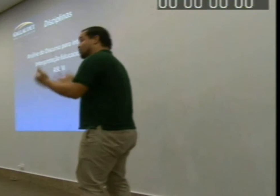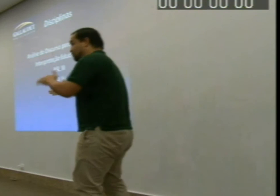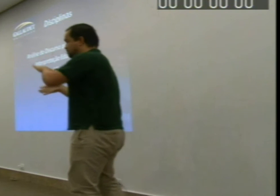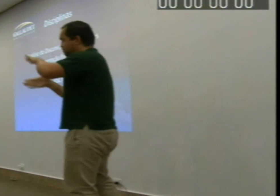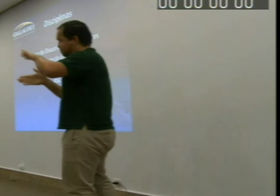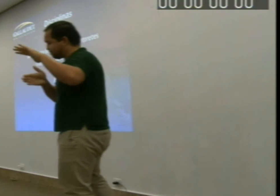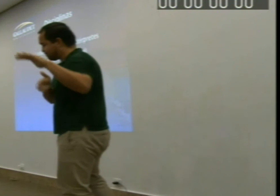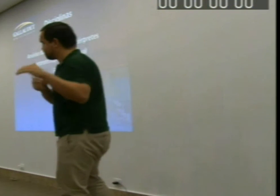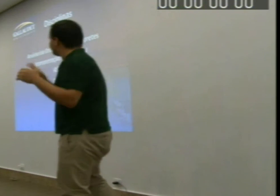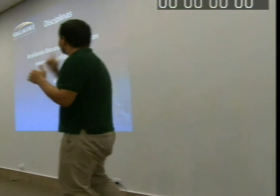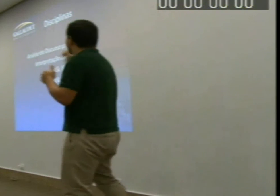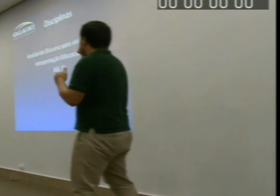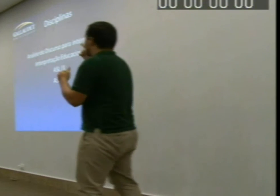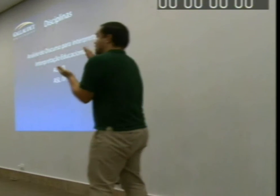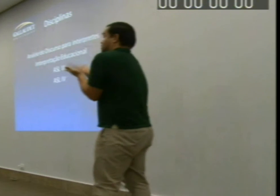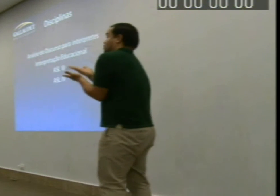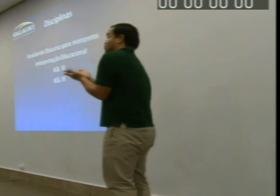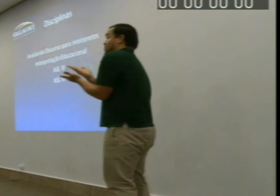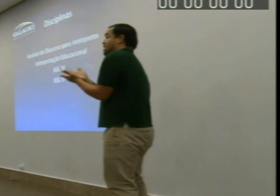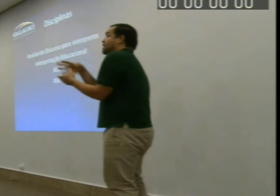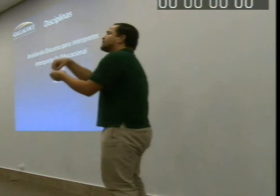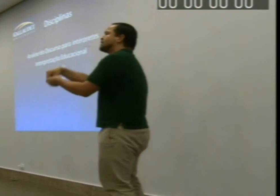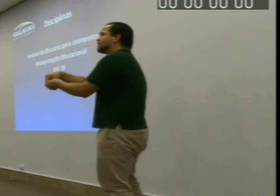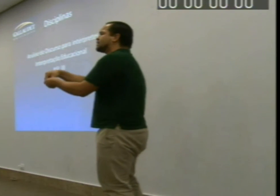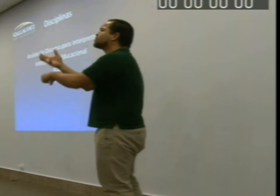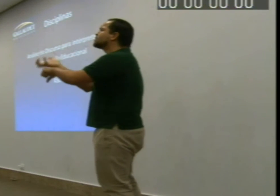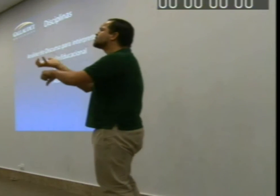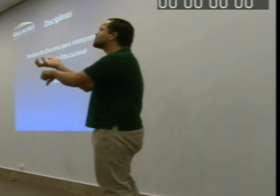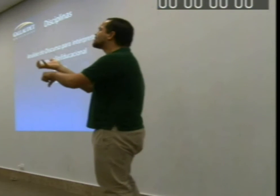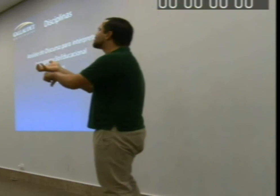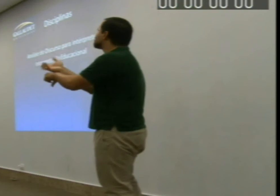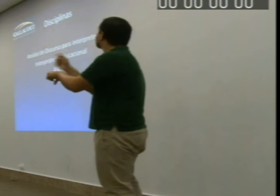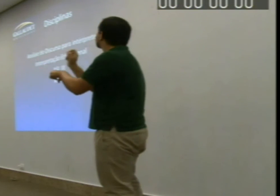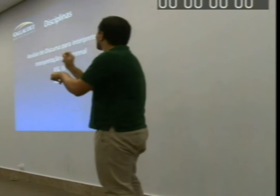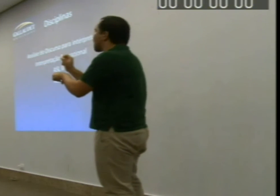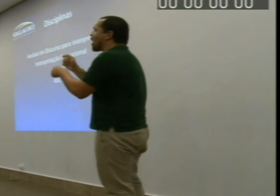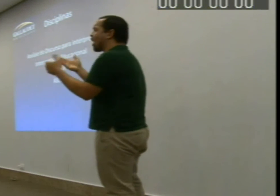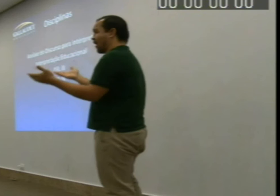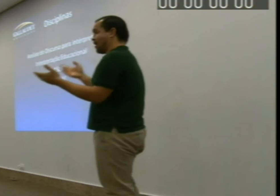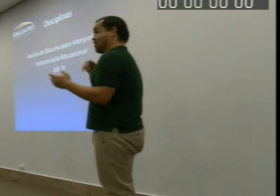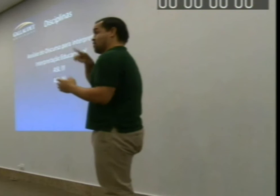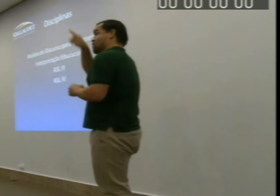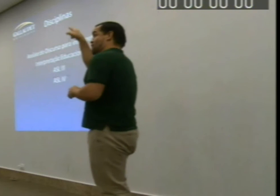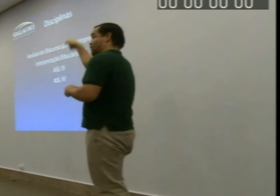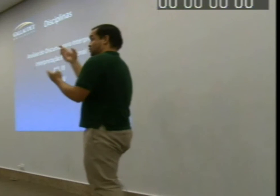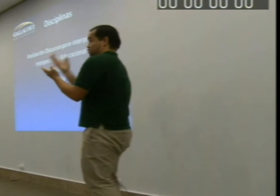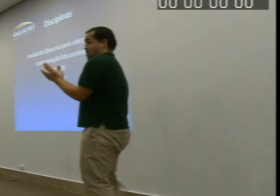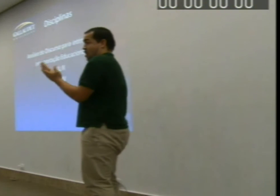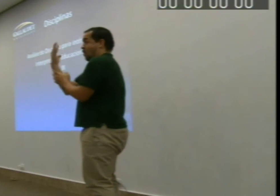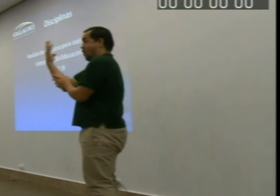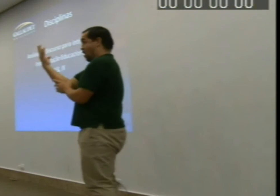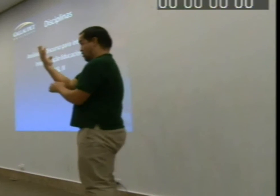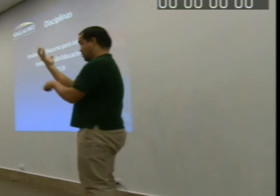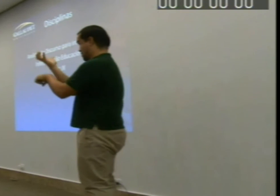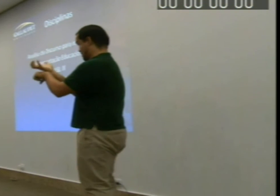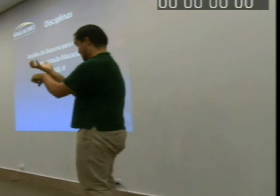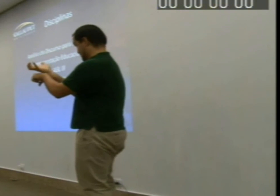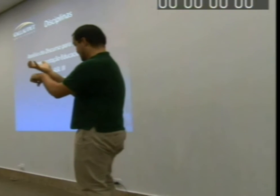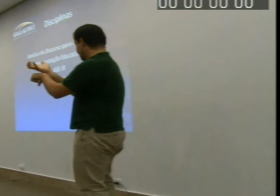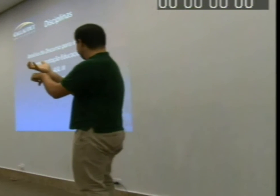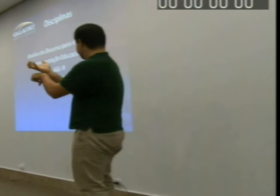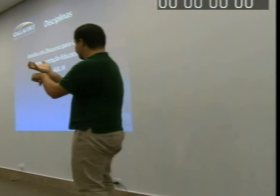coisas então num outro assunto que é o estudo da análise de uma disciplina que eu fui que eu